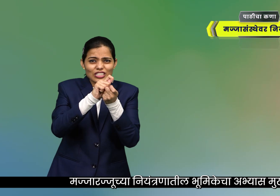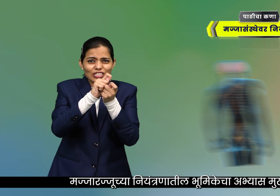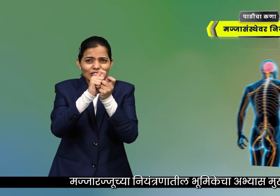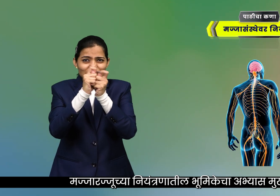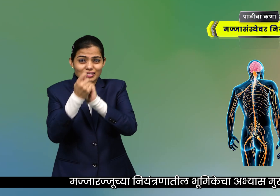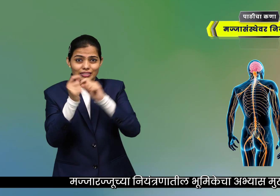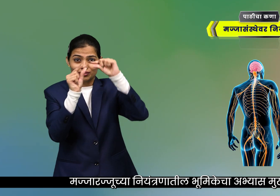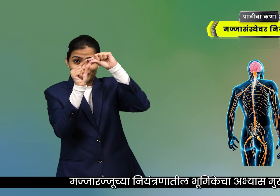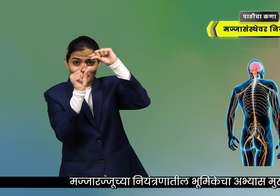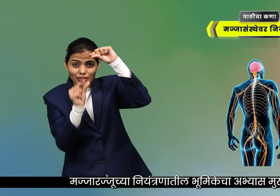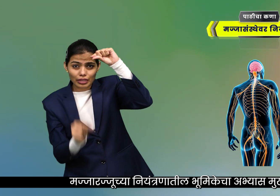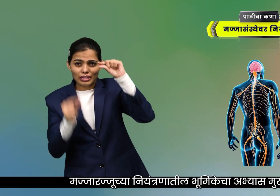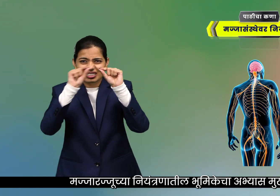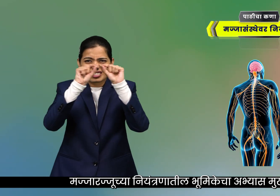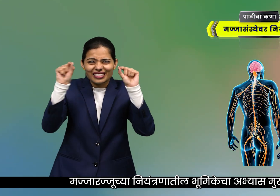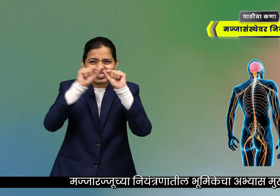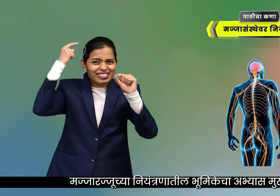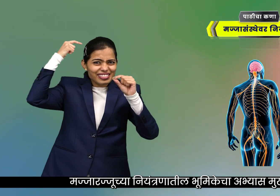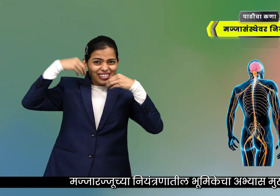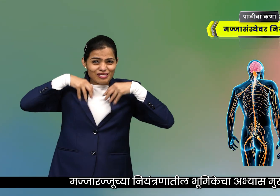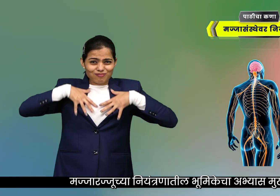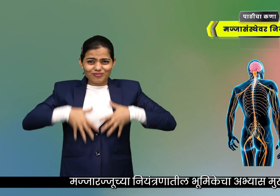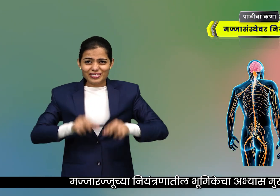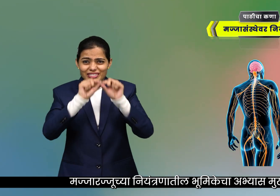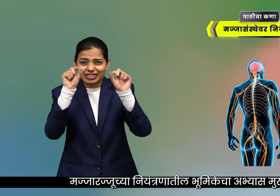मज्जारज्जूच्या नियंत्रणातील भूमिकेचा अभ्यास मुख्यतः